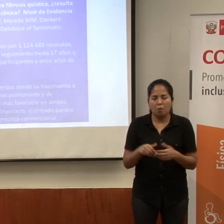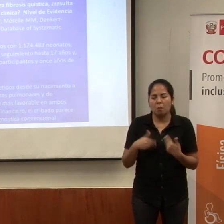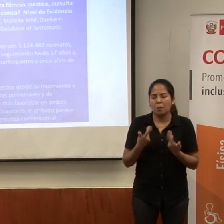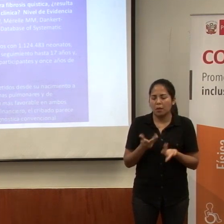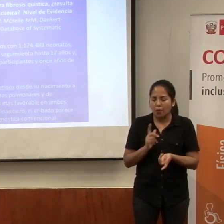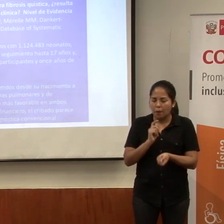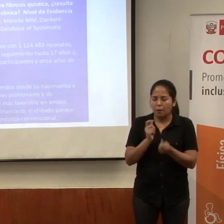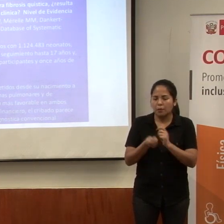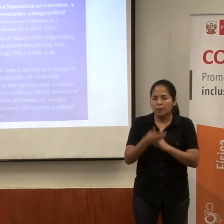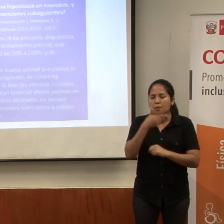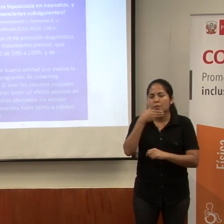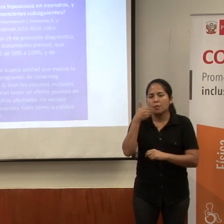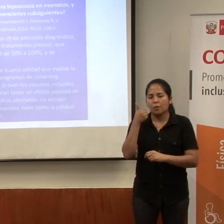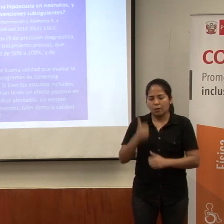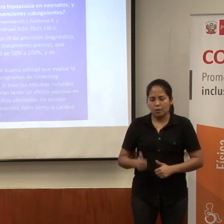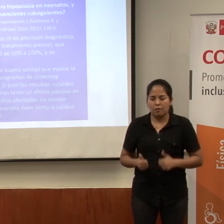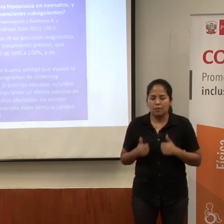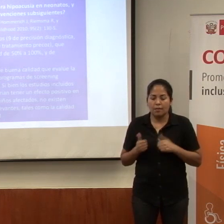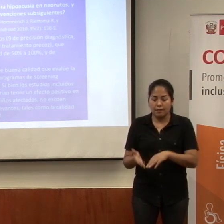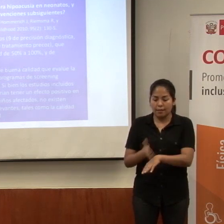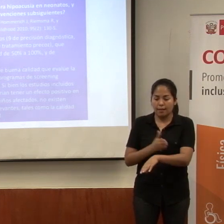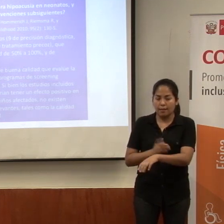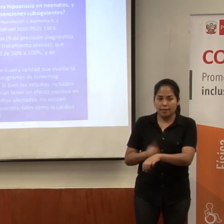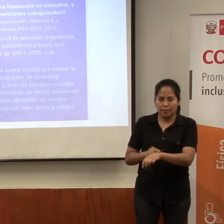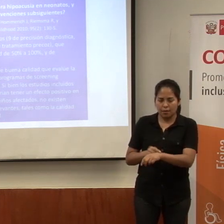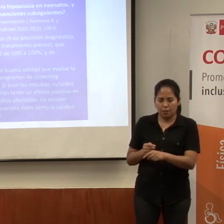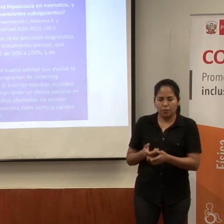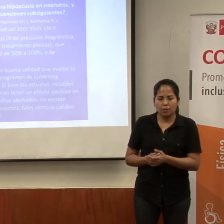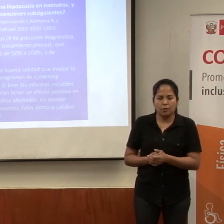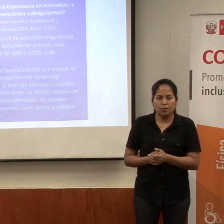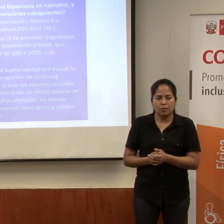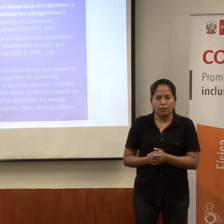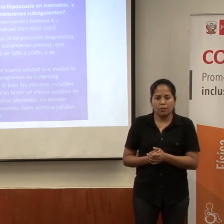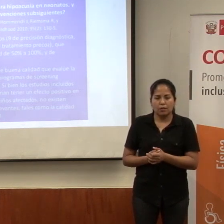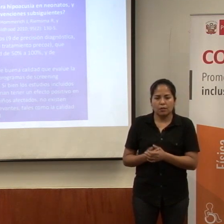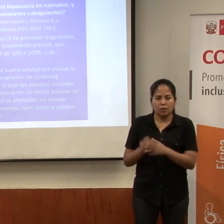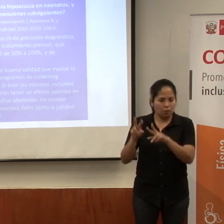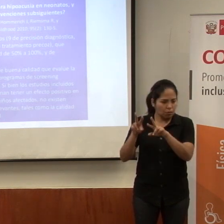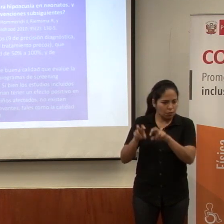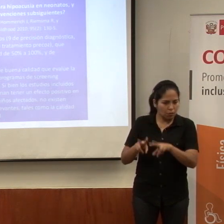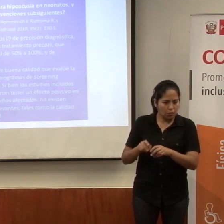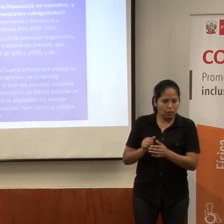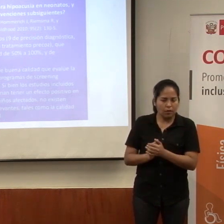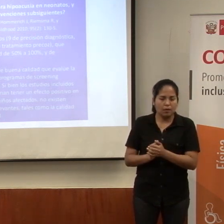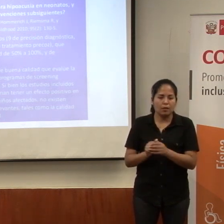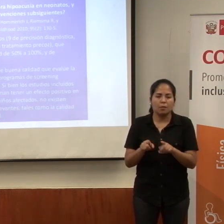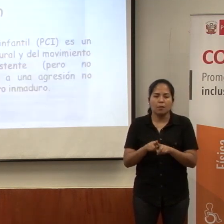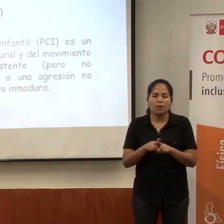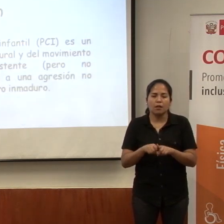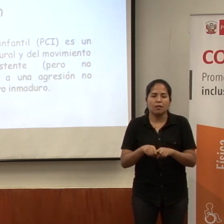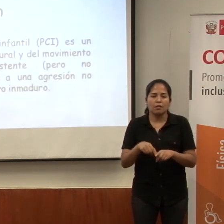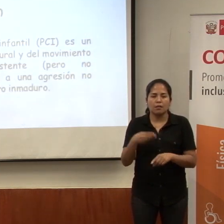lado respiratorio del niño si se detecta a tiempo. Y el tamizaje neonatal de la hipoacusia, ¿ok?